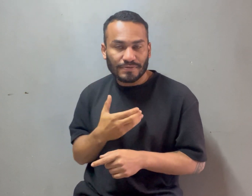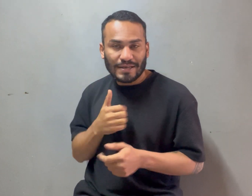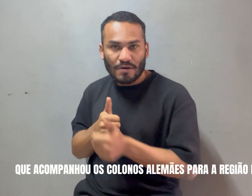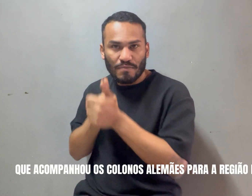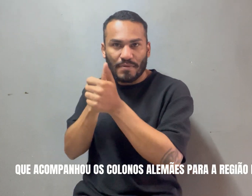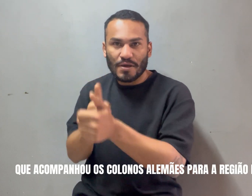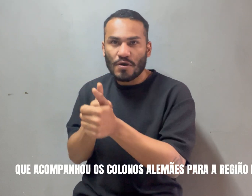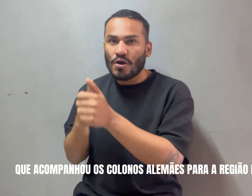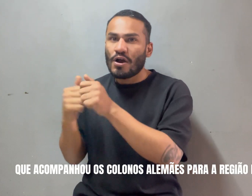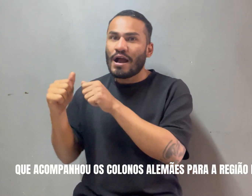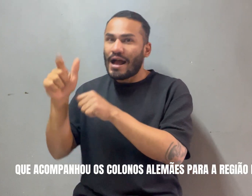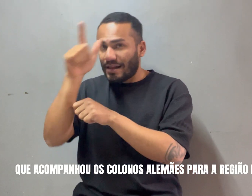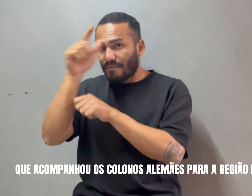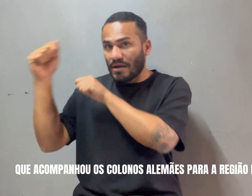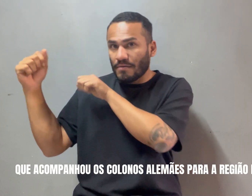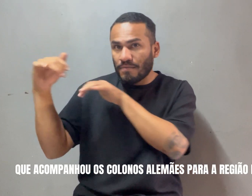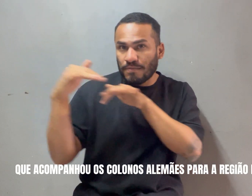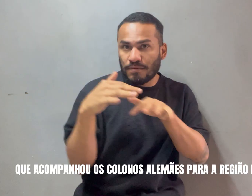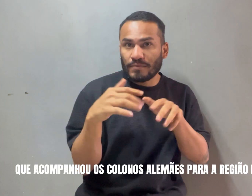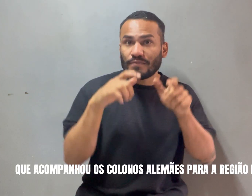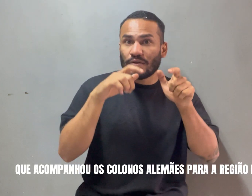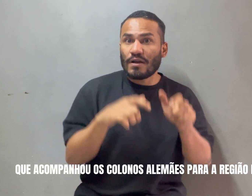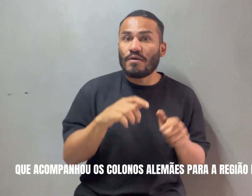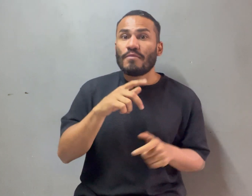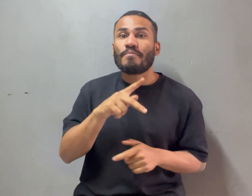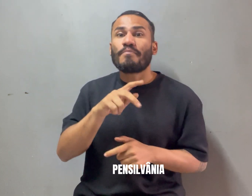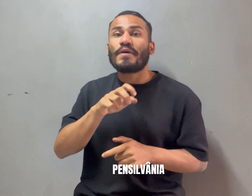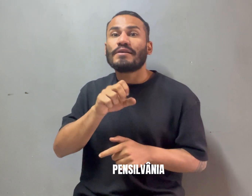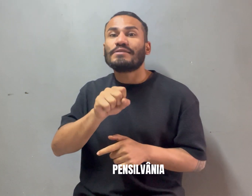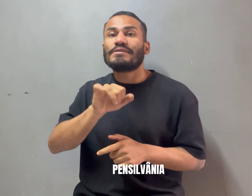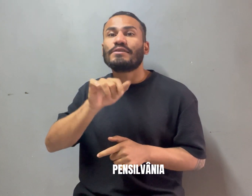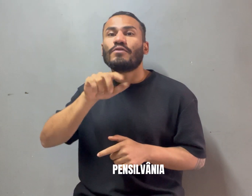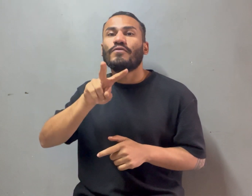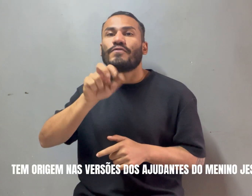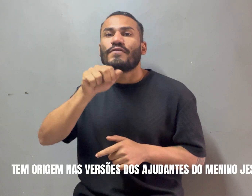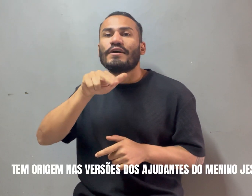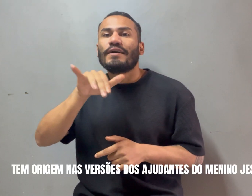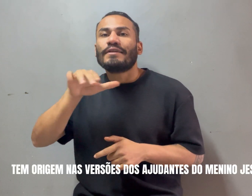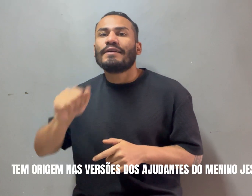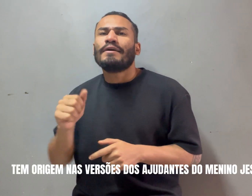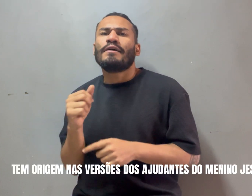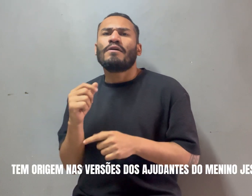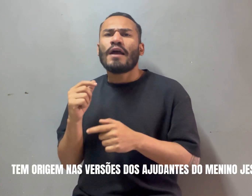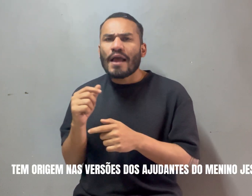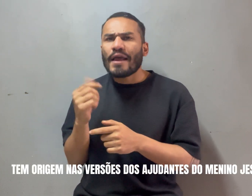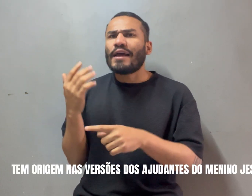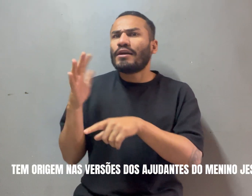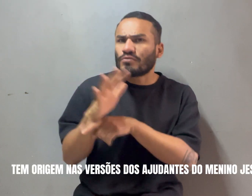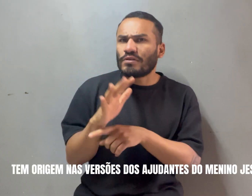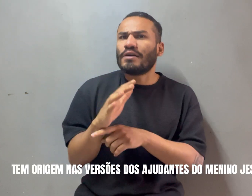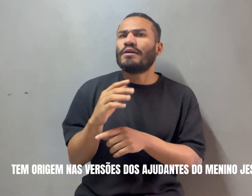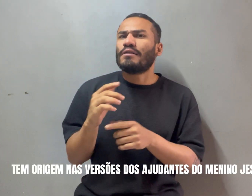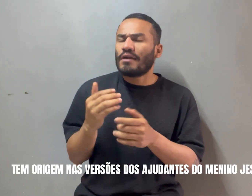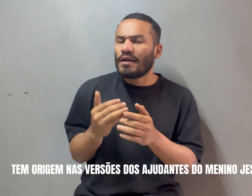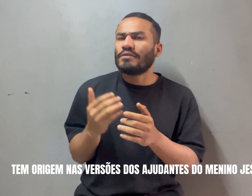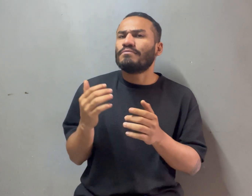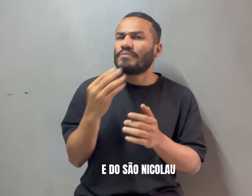que acompanhou os colonos alemães para a região da Pensilvânia, tem origem nas versões dos ajudantes do Menino Jesus e do